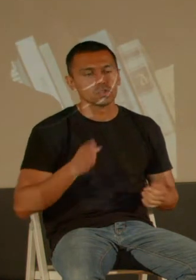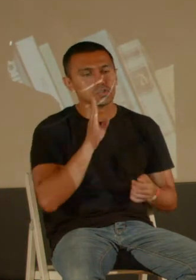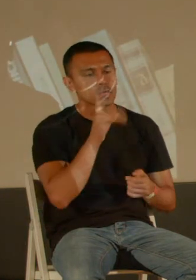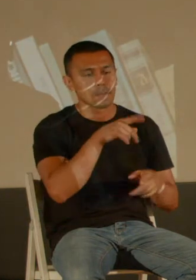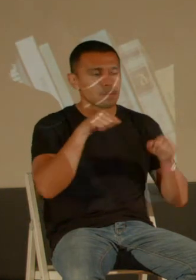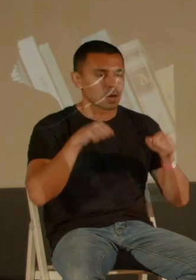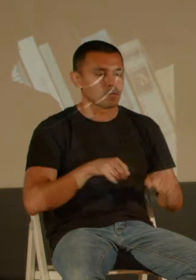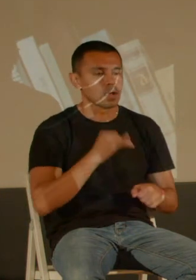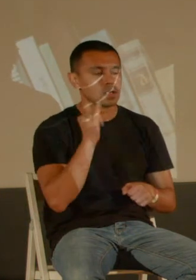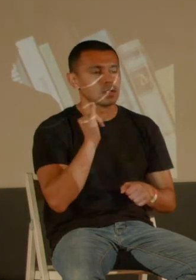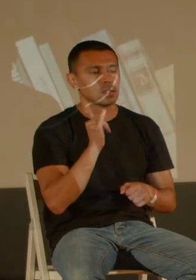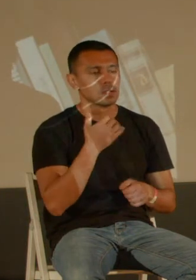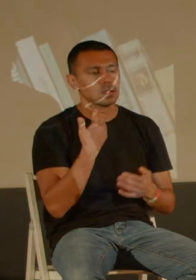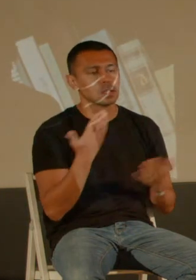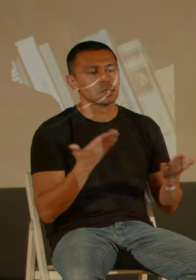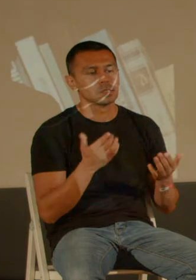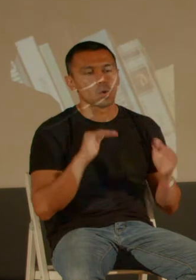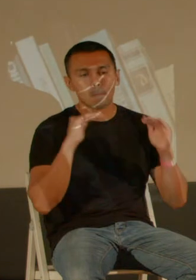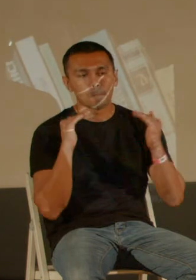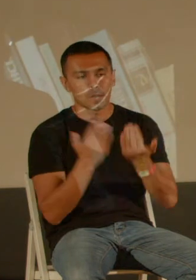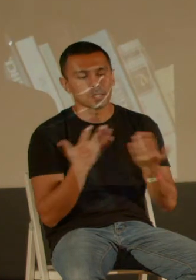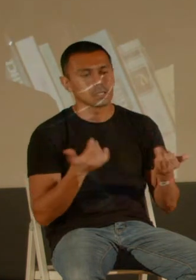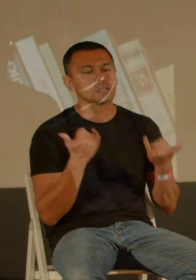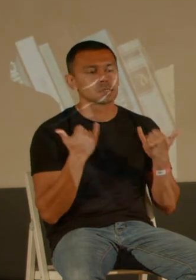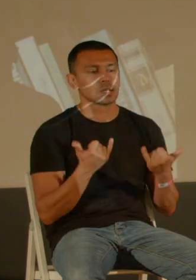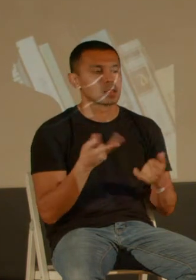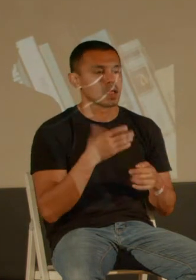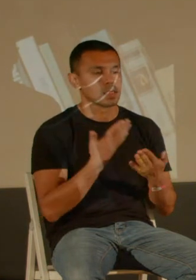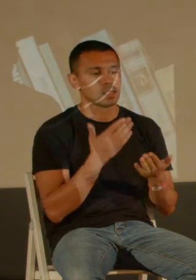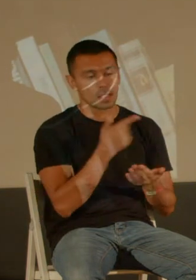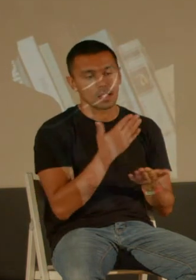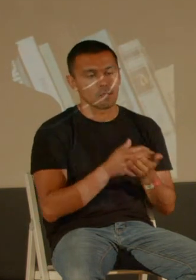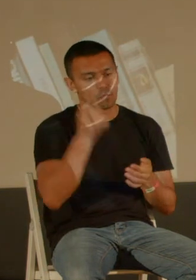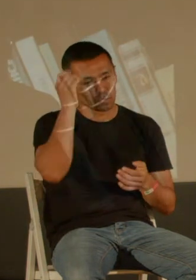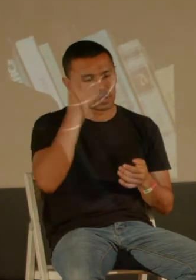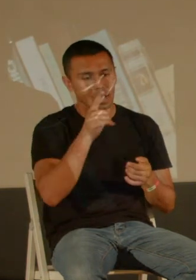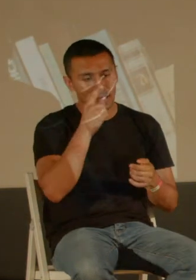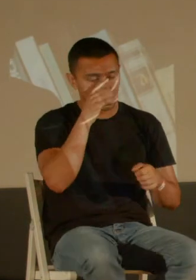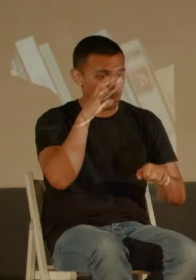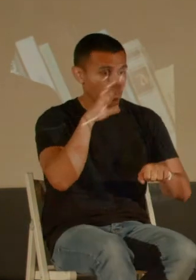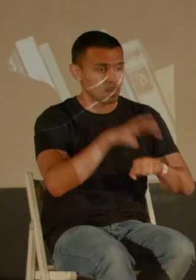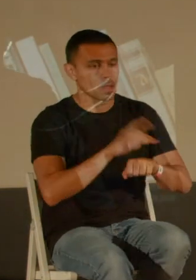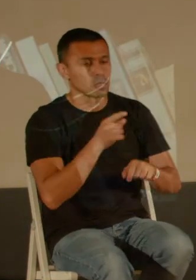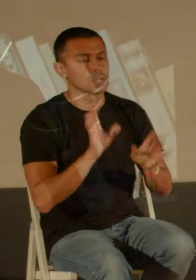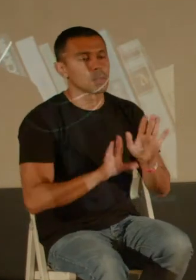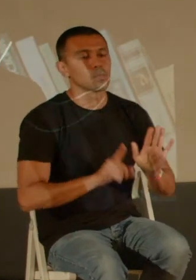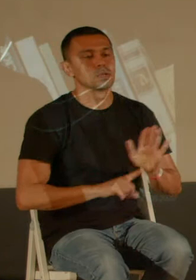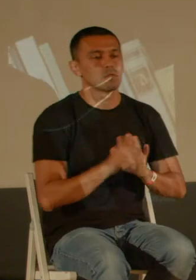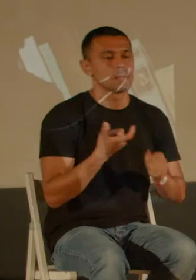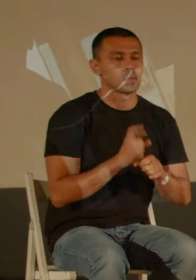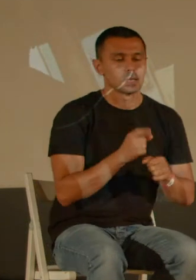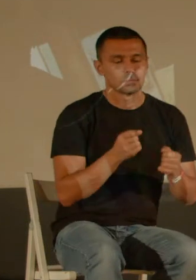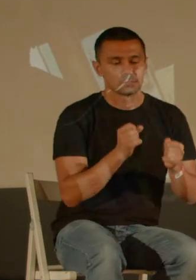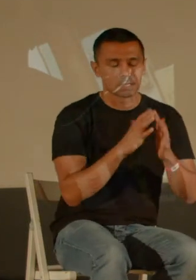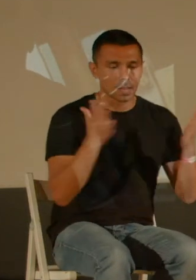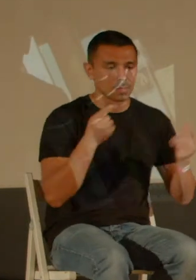її права і якісь обмеження, які зараз для неї є в культурі, такі невловимі. А тоді це тільки починалося, і воно там більш